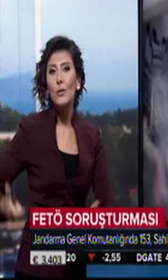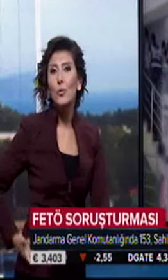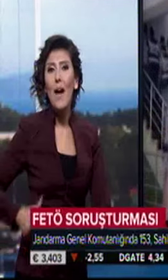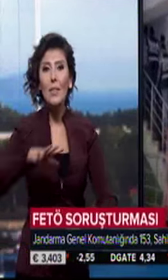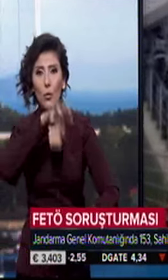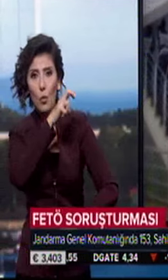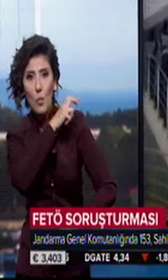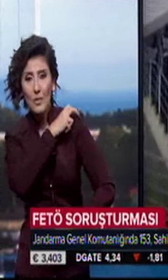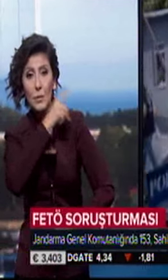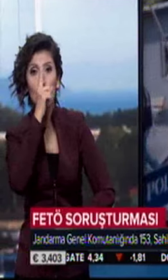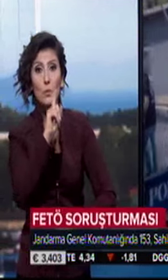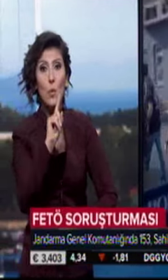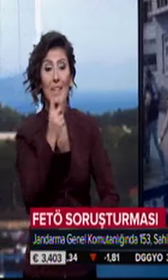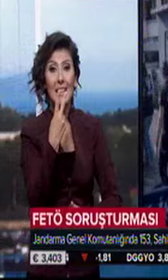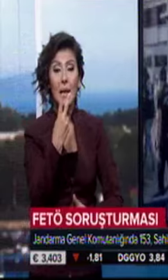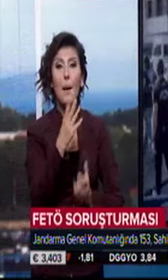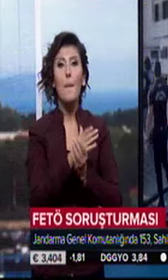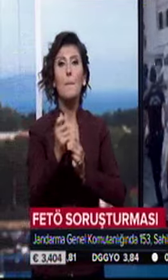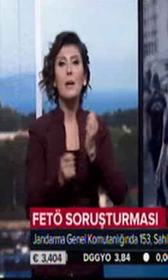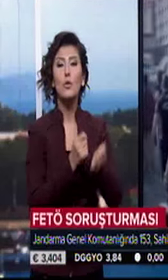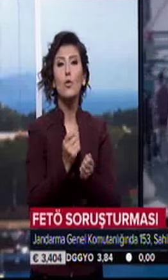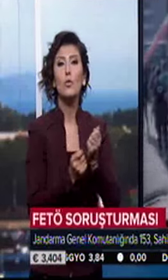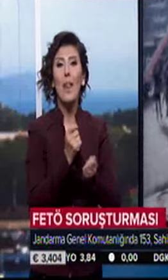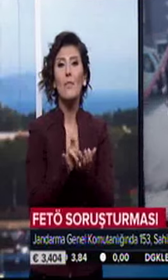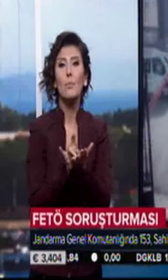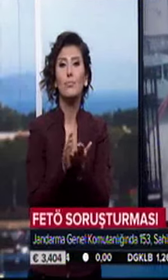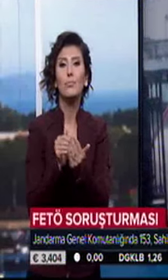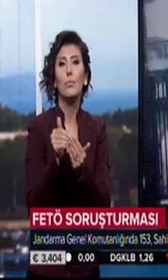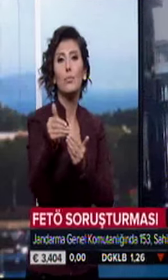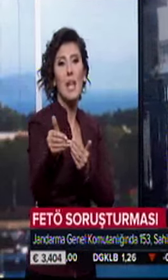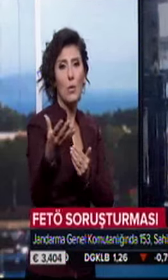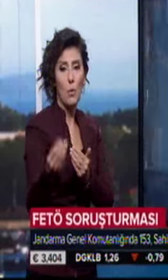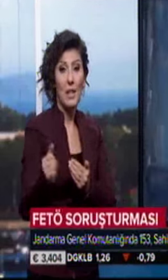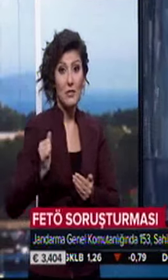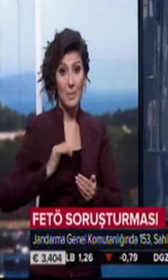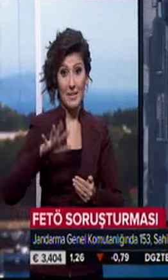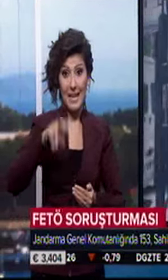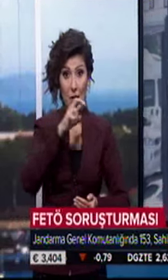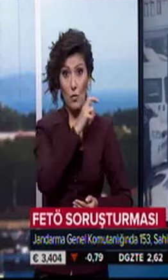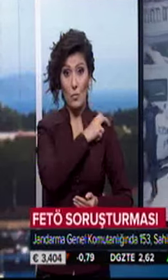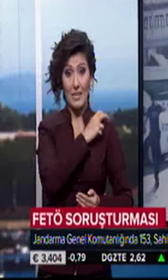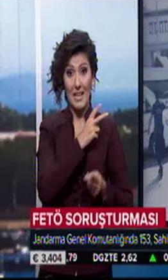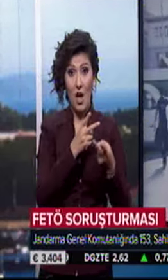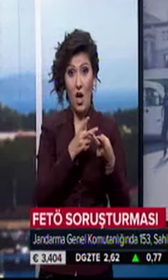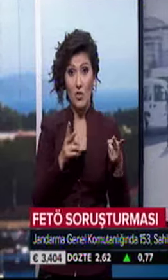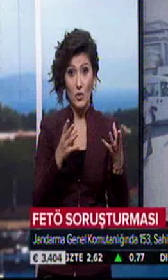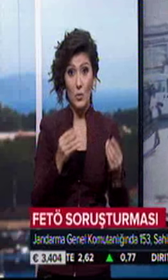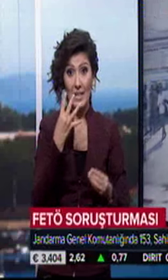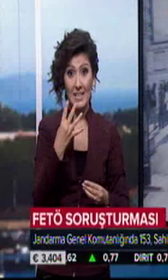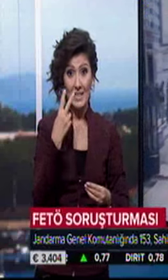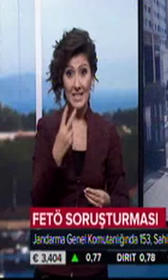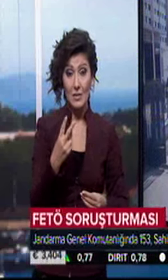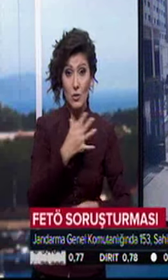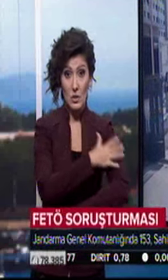Güvenlik Komutanlığı'nda ise 112 personel görevden uzaklaştırıldı. Jandarma Genel Komutanlığı'ndan açığa